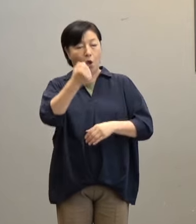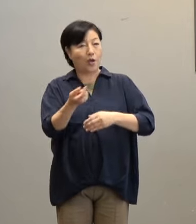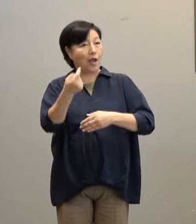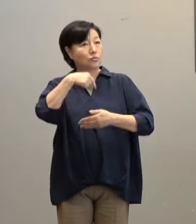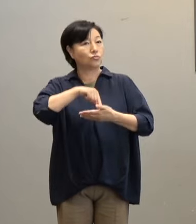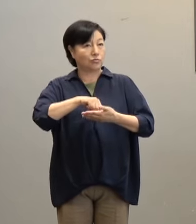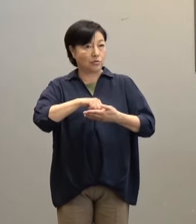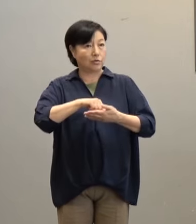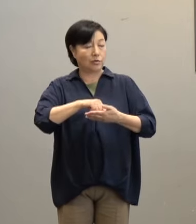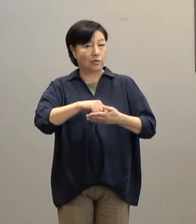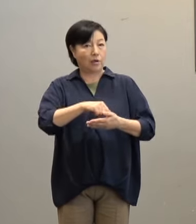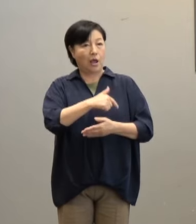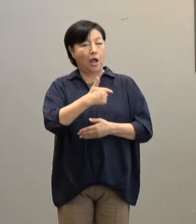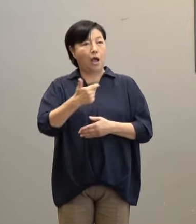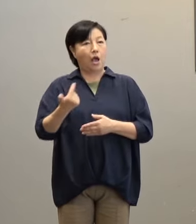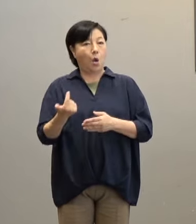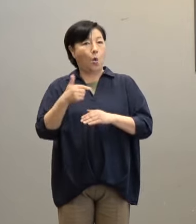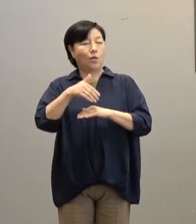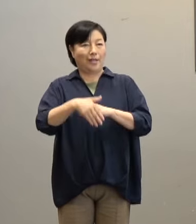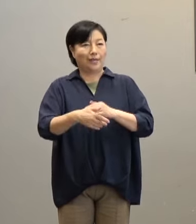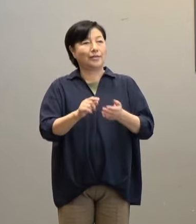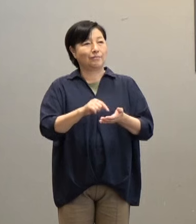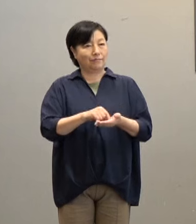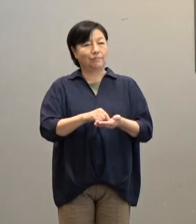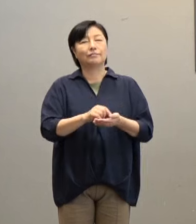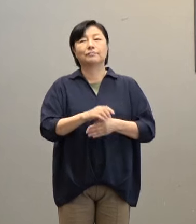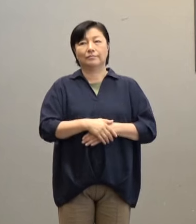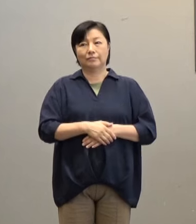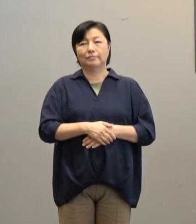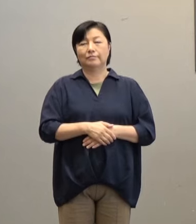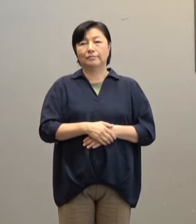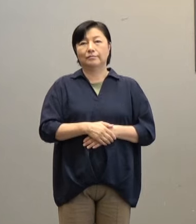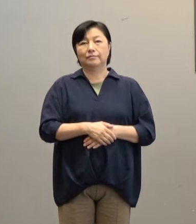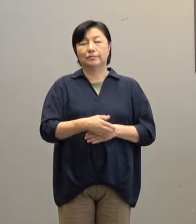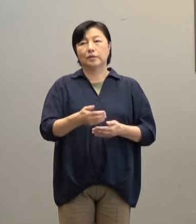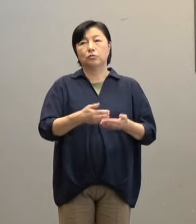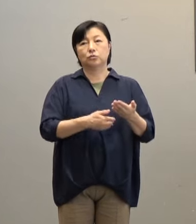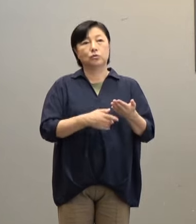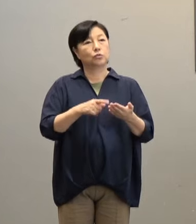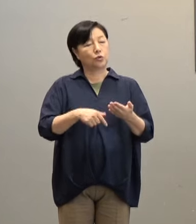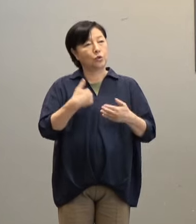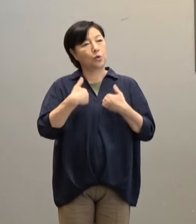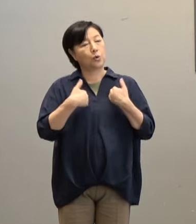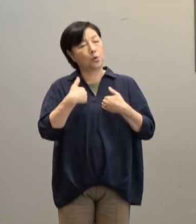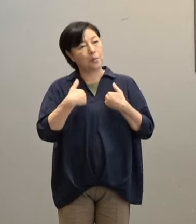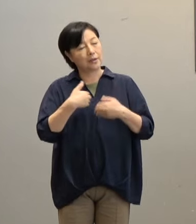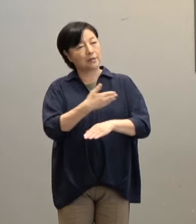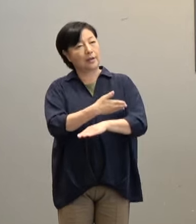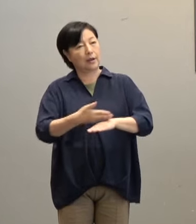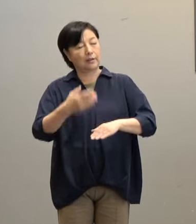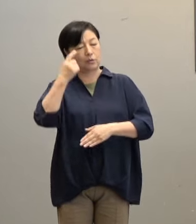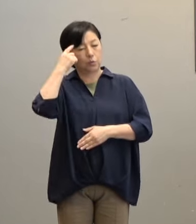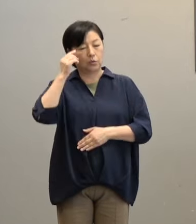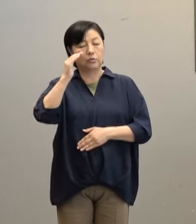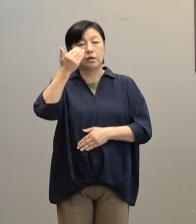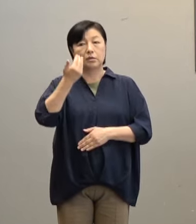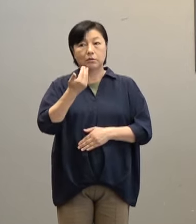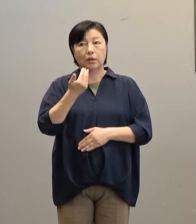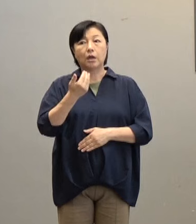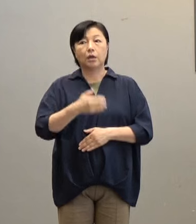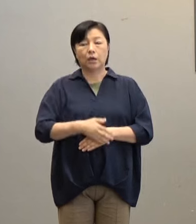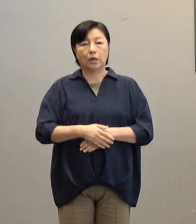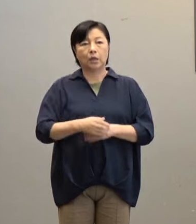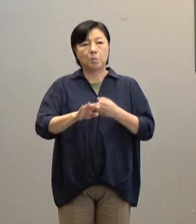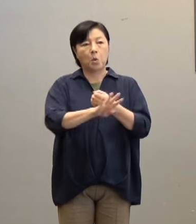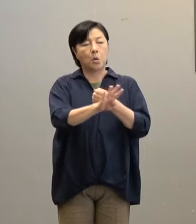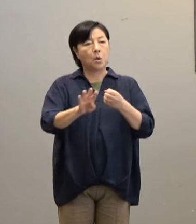について、まあ、条件を満たしたものは全頭検査をやめるという話でした。これ自体は喜ばしい流れだとは思うんですけれども、原発事故